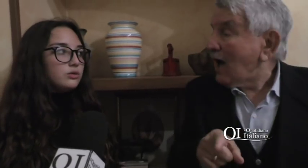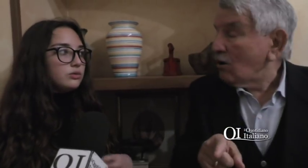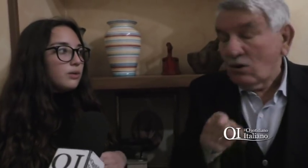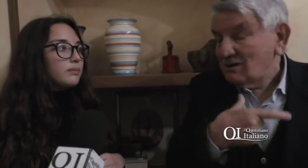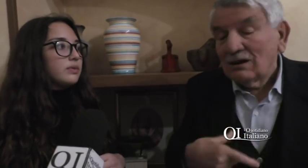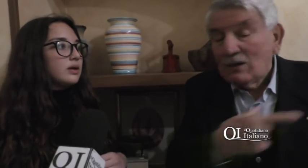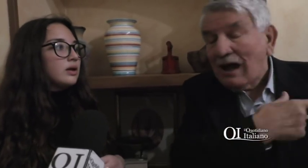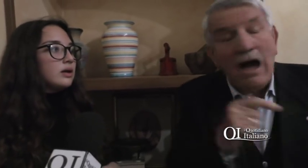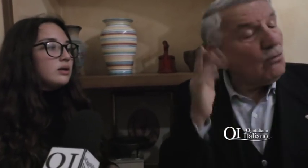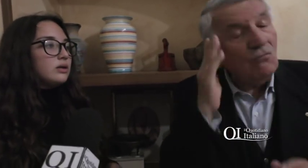dell'aiuto.